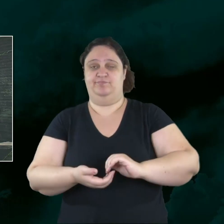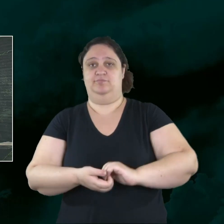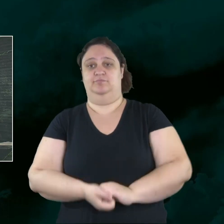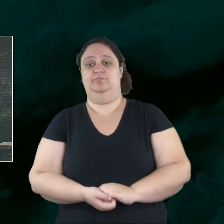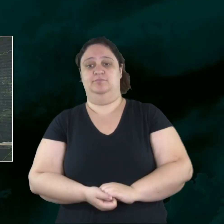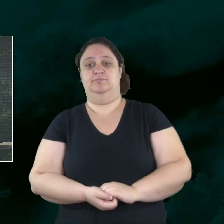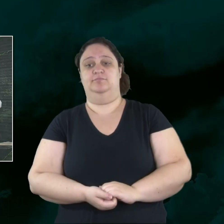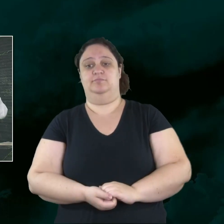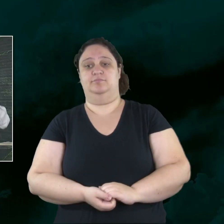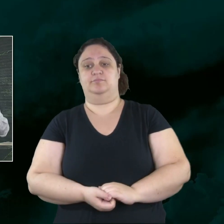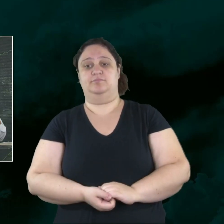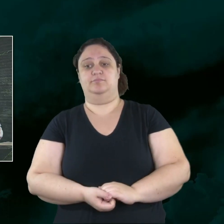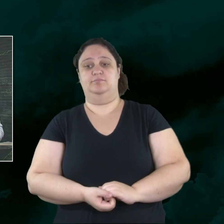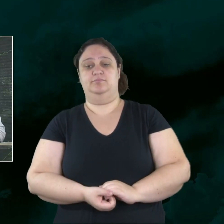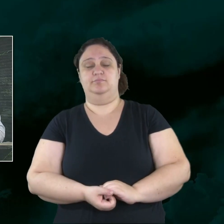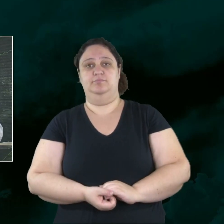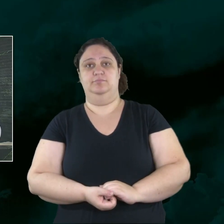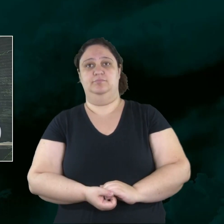tá?